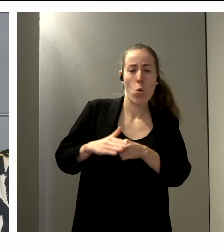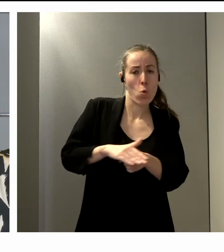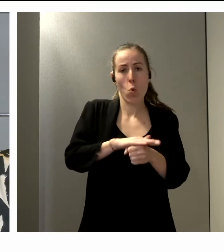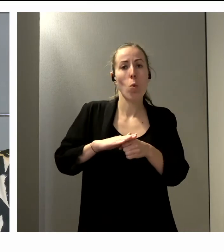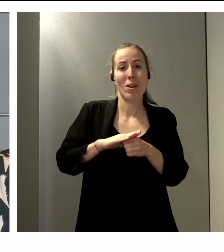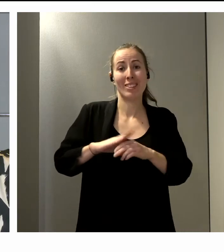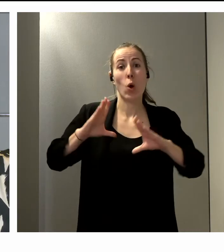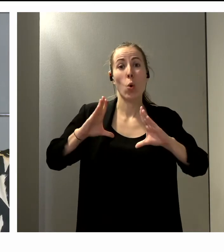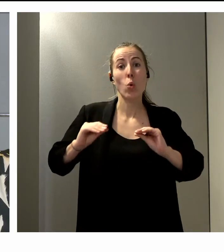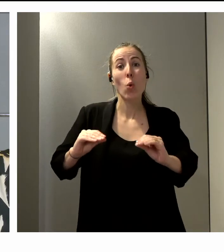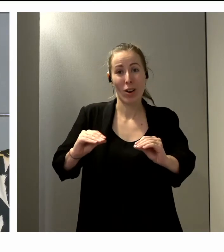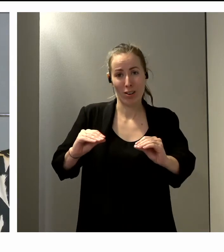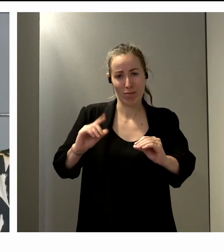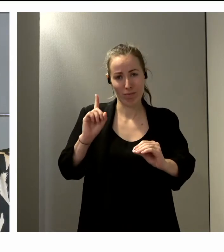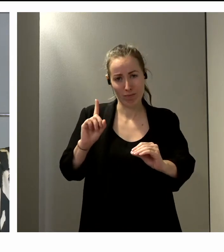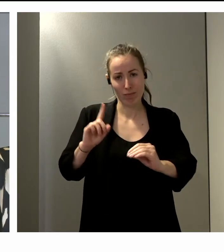une égalité effective.